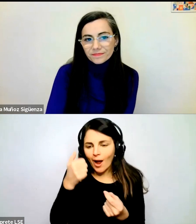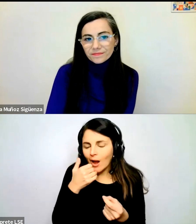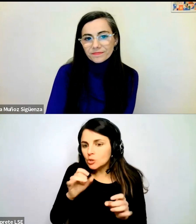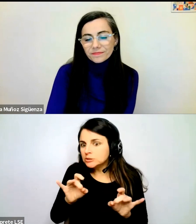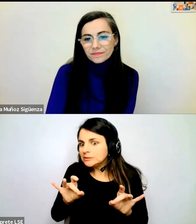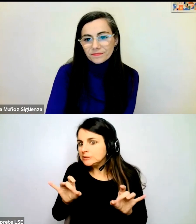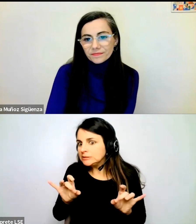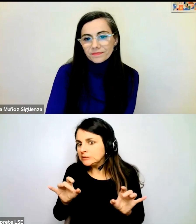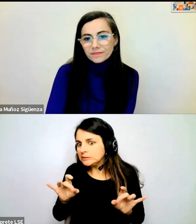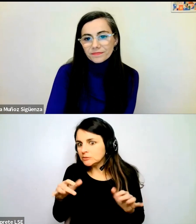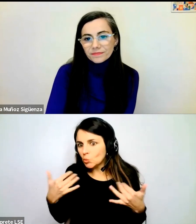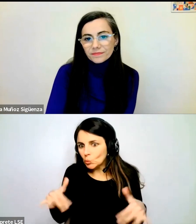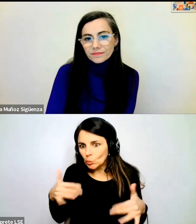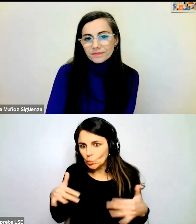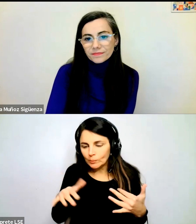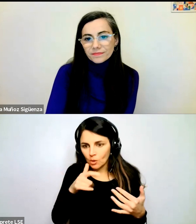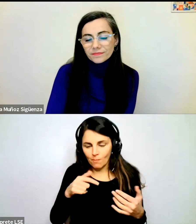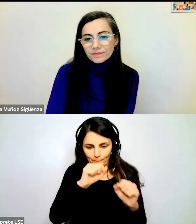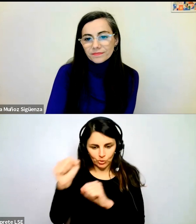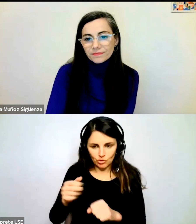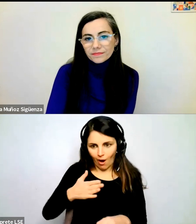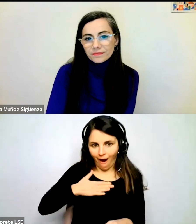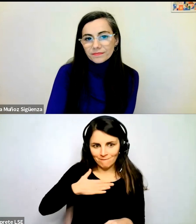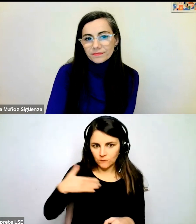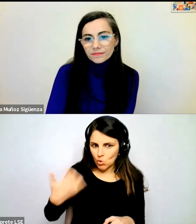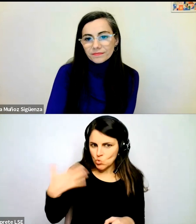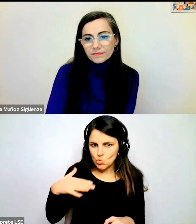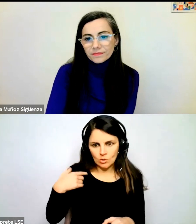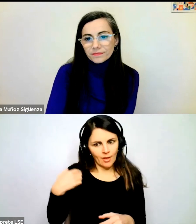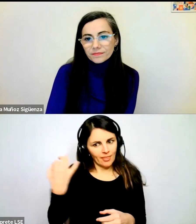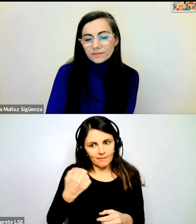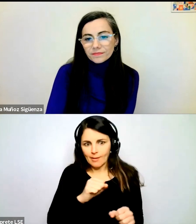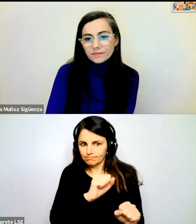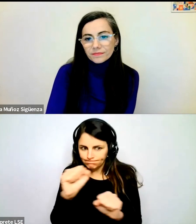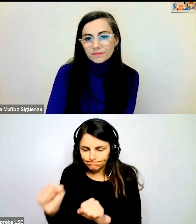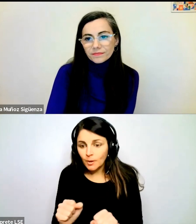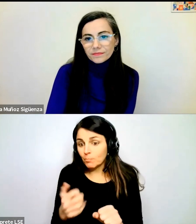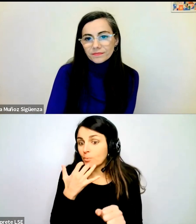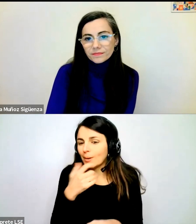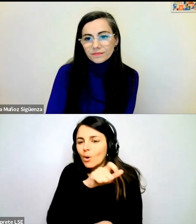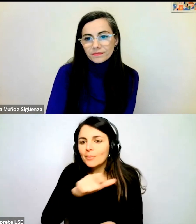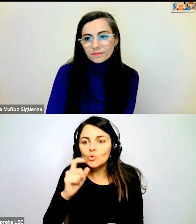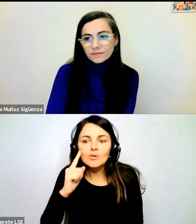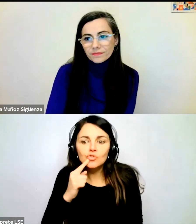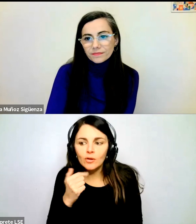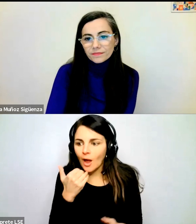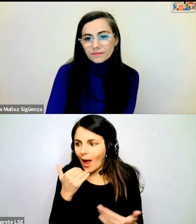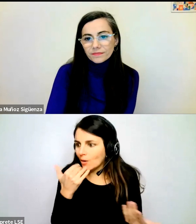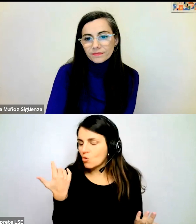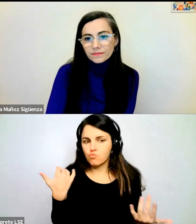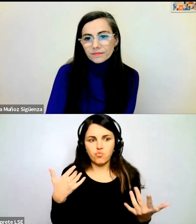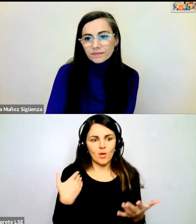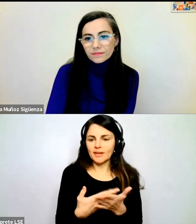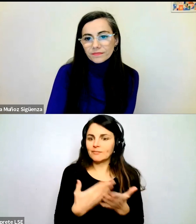datos personales. Y en el caso de las personas sordas, que también manejan muchas veces sus datos de salud, como es el certificado de